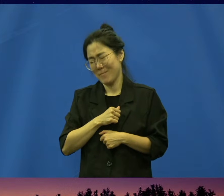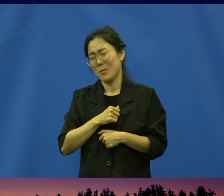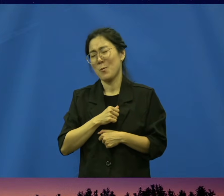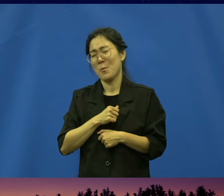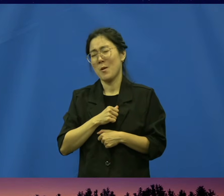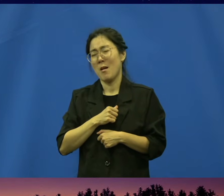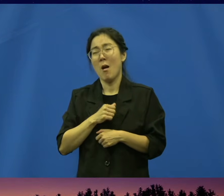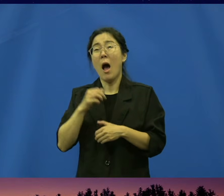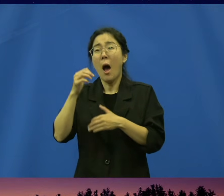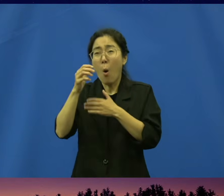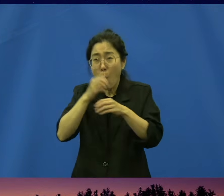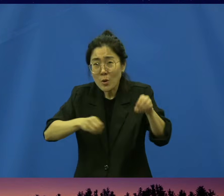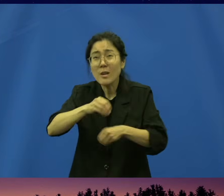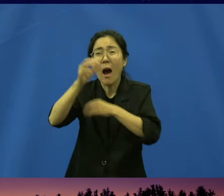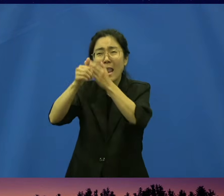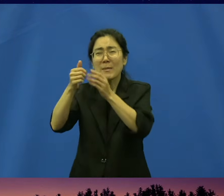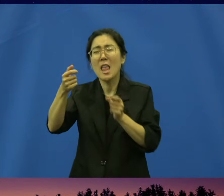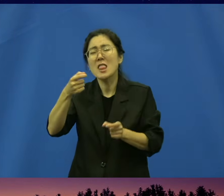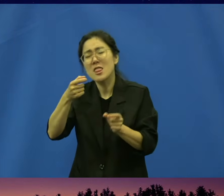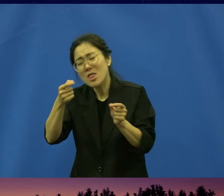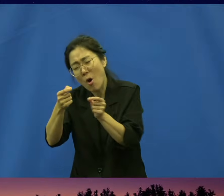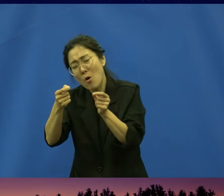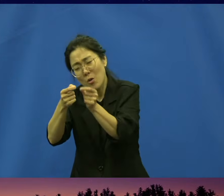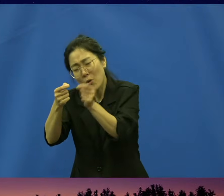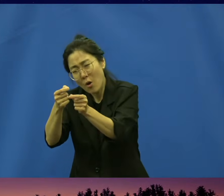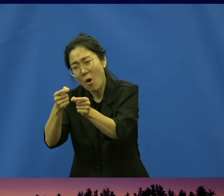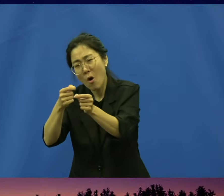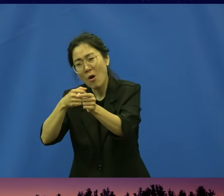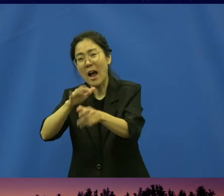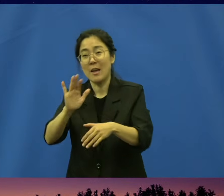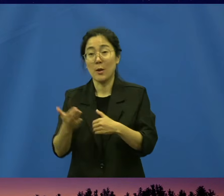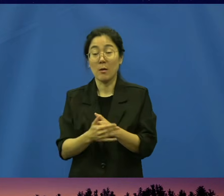바랍니다. 여러분, 자동문은요,